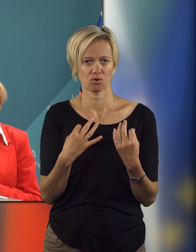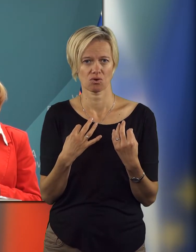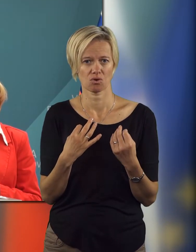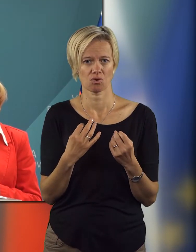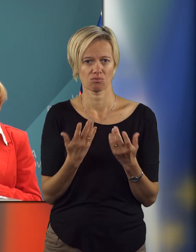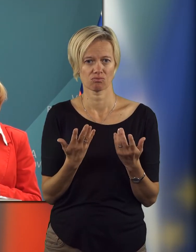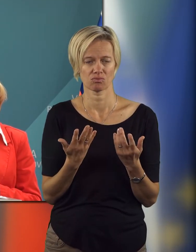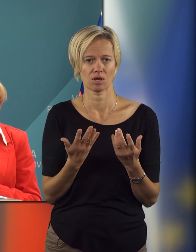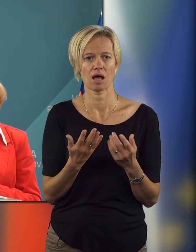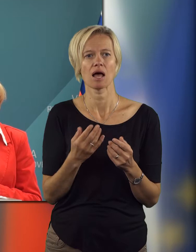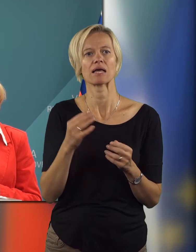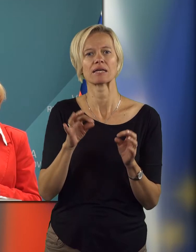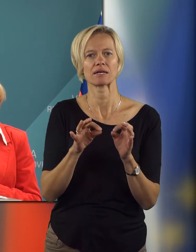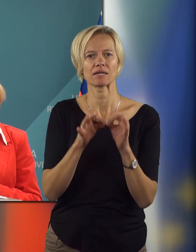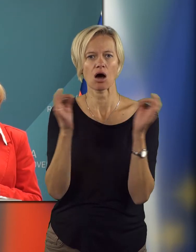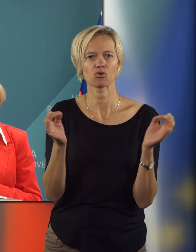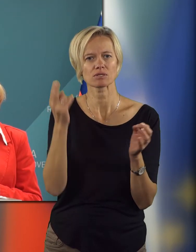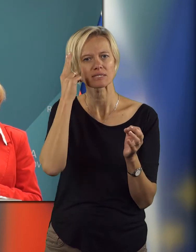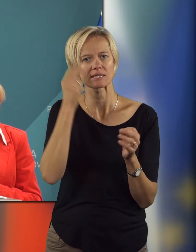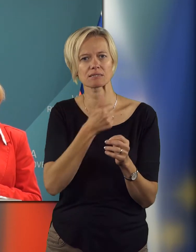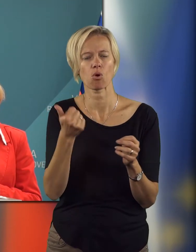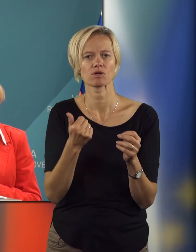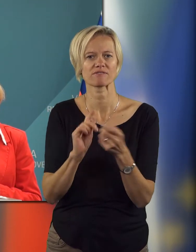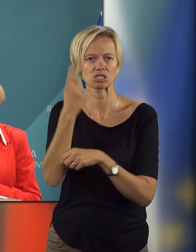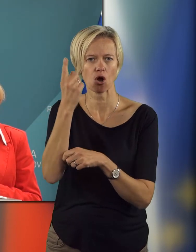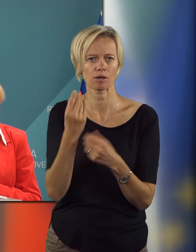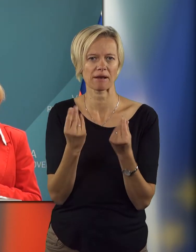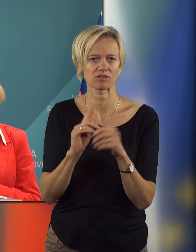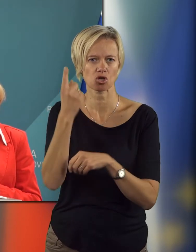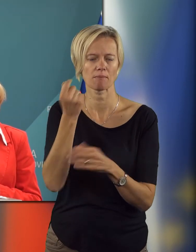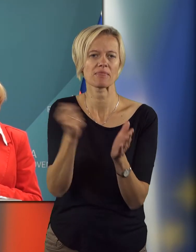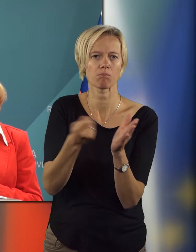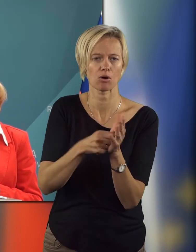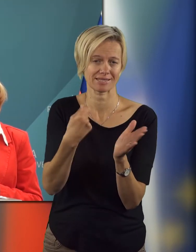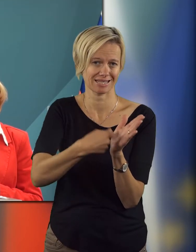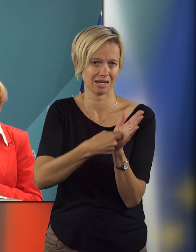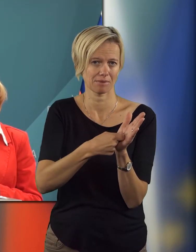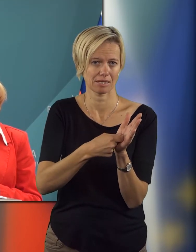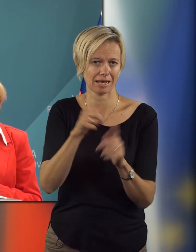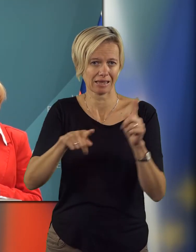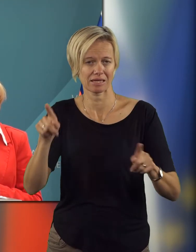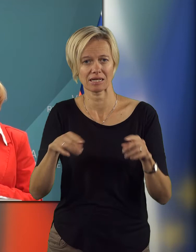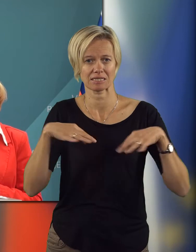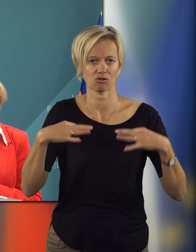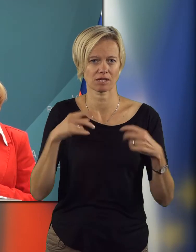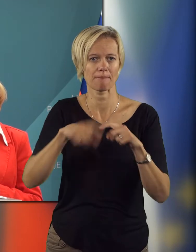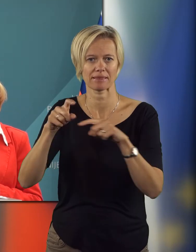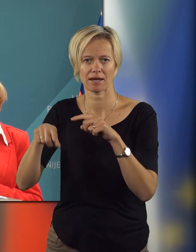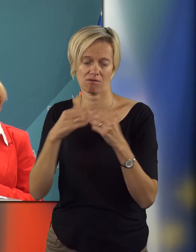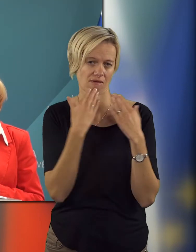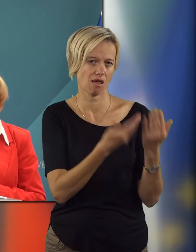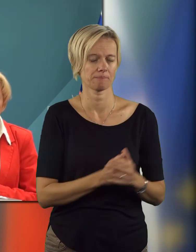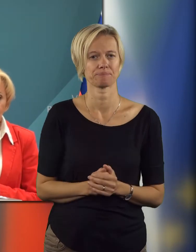niso naslovljene, javnost je pač najbolj seznanjena z visokimi ali pa previsokimi nabavnimi cenami nekaterih zdravstvenih